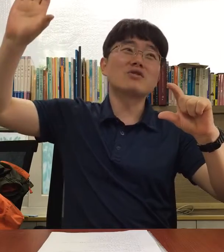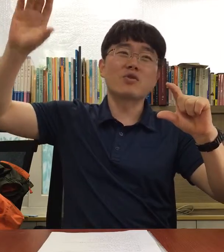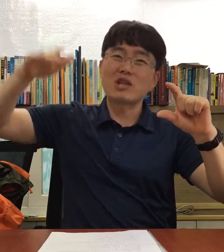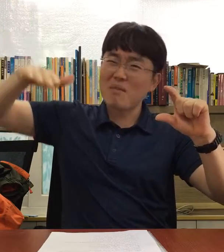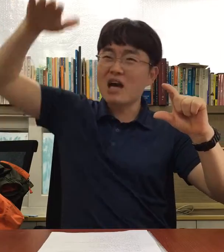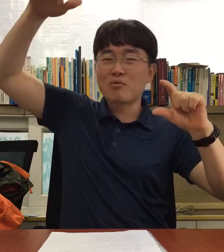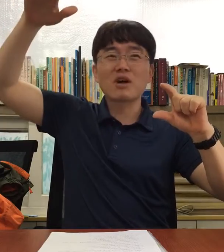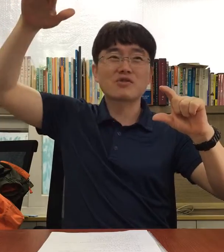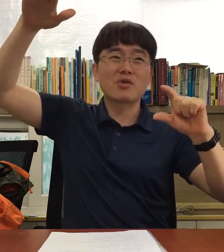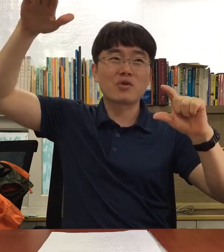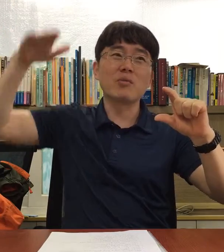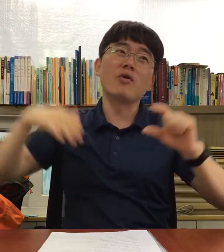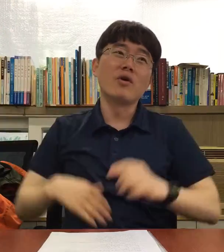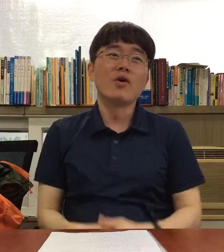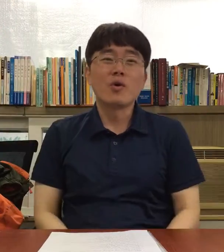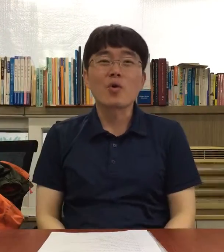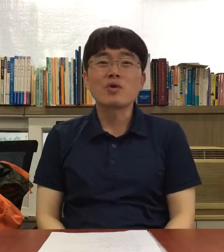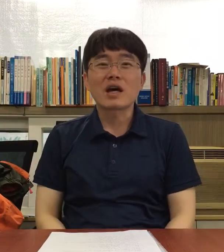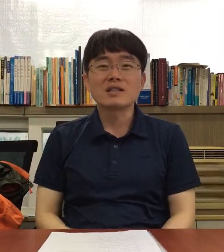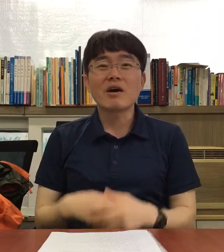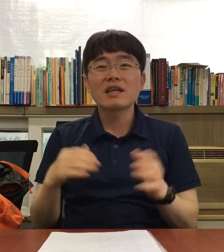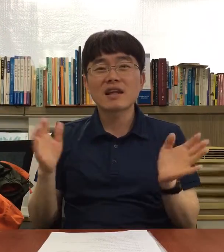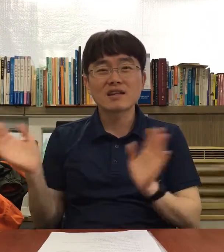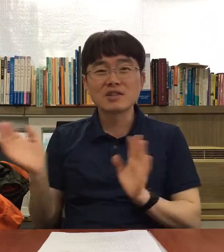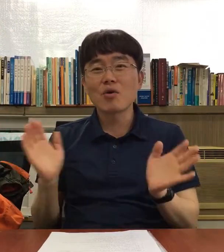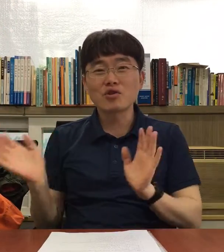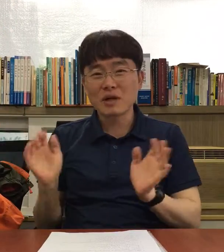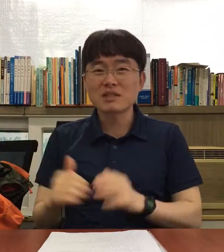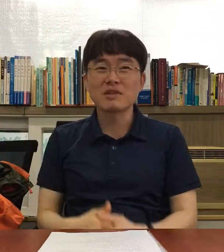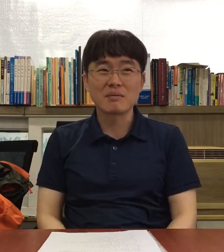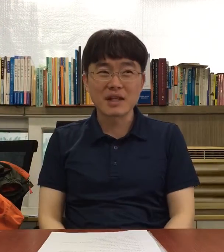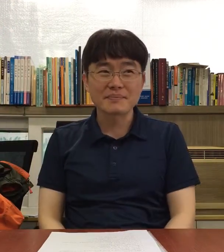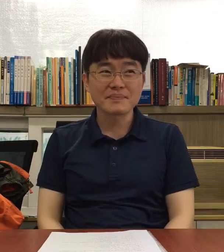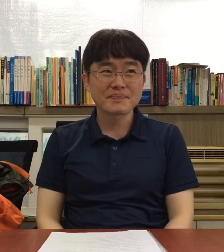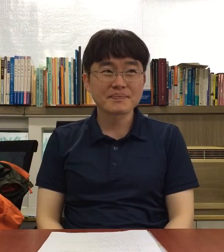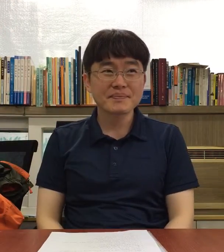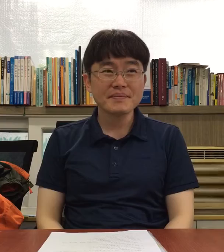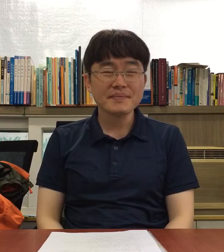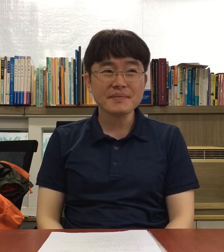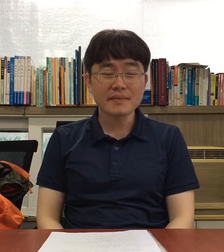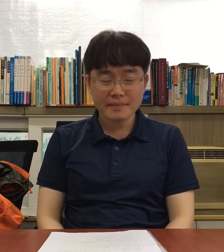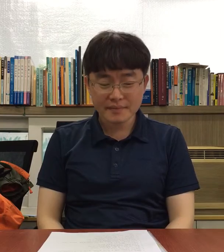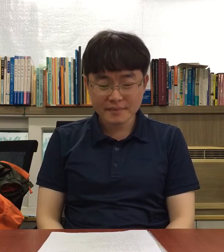수도 있고 이만큼 올라갈 수도 있고 뭐 요건 약간 상황에 따라서 응용을 좀 하시면 됩니다.